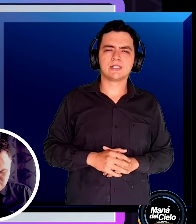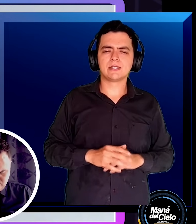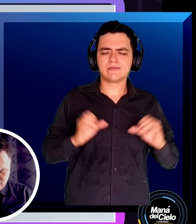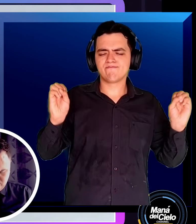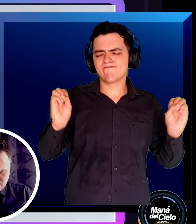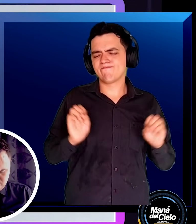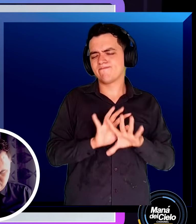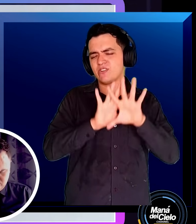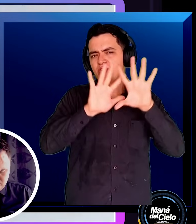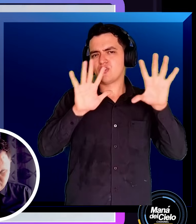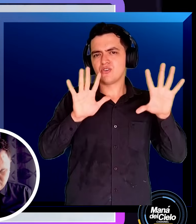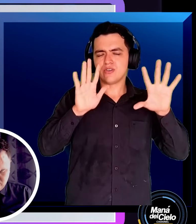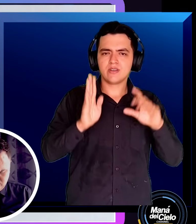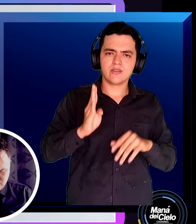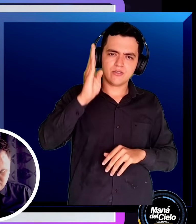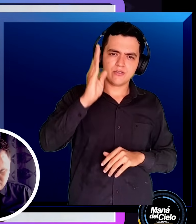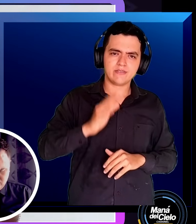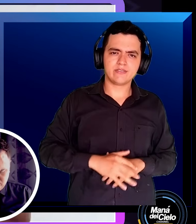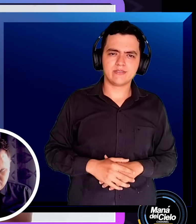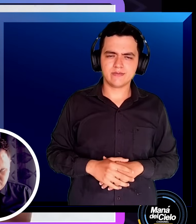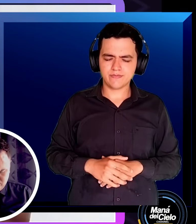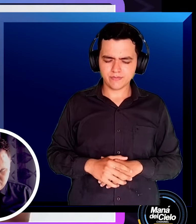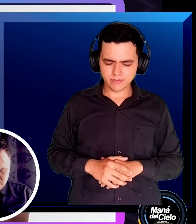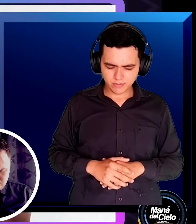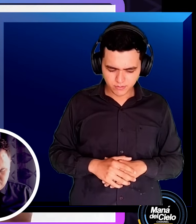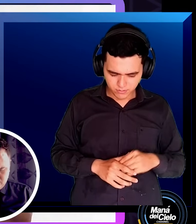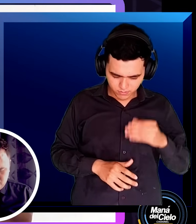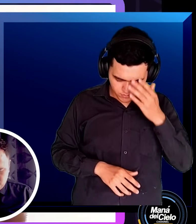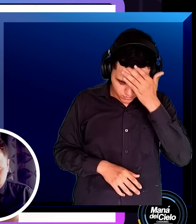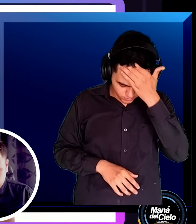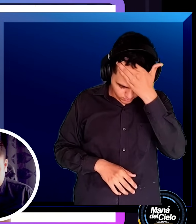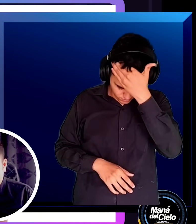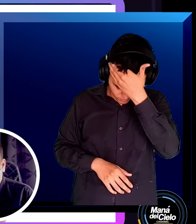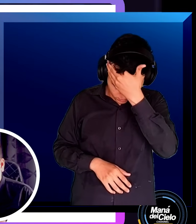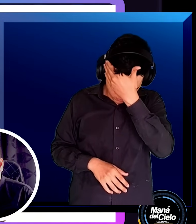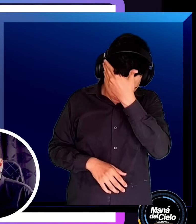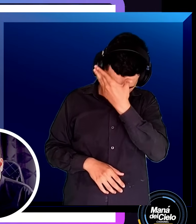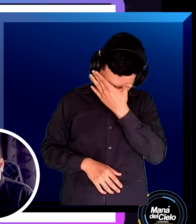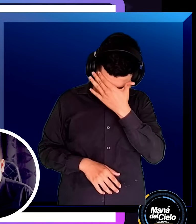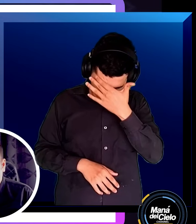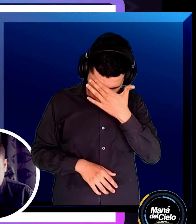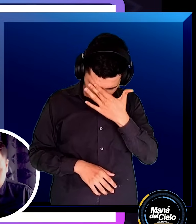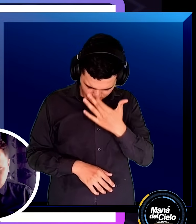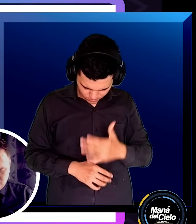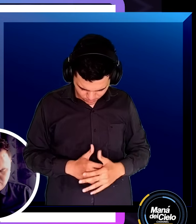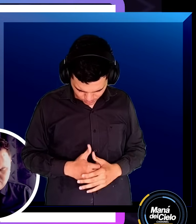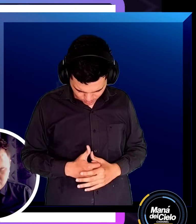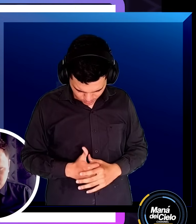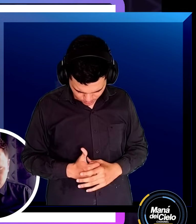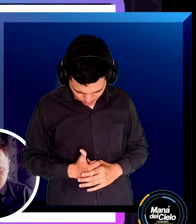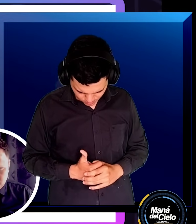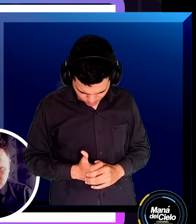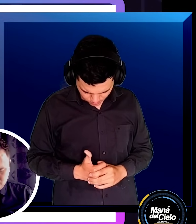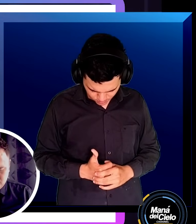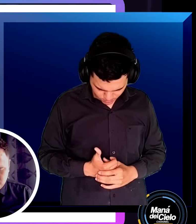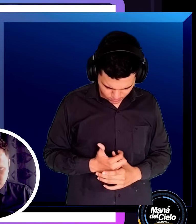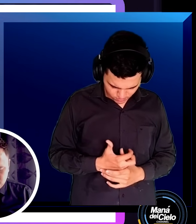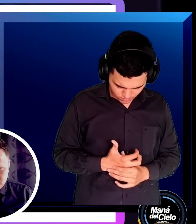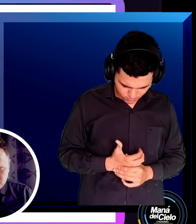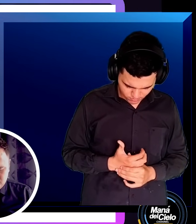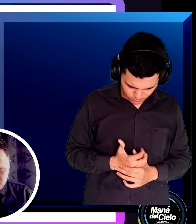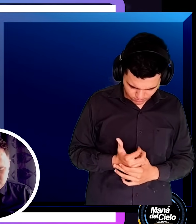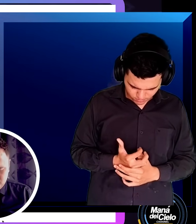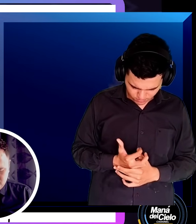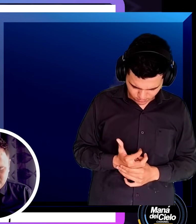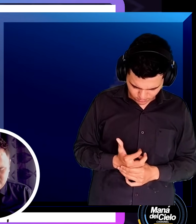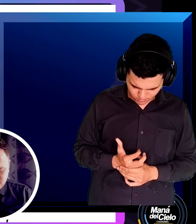que dejen de correr y correr y correr, y que en un momento diga, hagamos un alto, estamos corriendo, vamos para allá, por allá, por allá? Pero